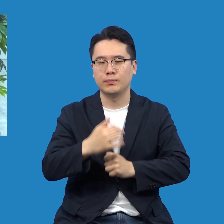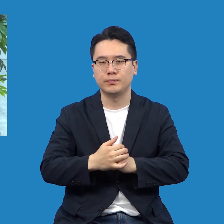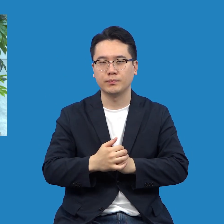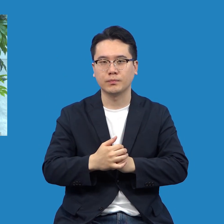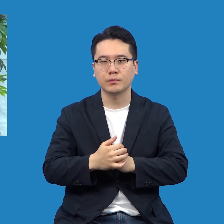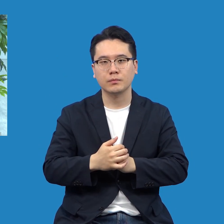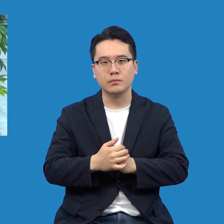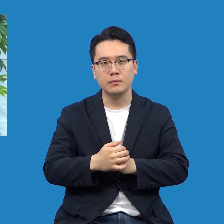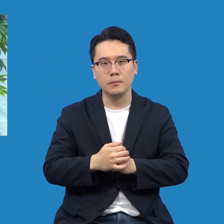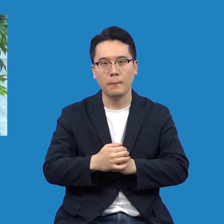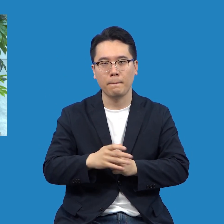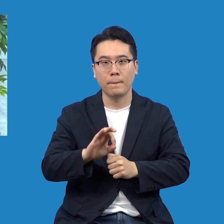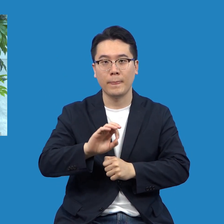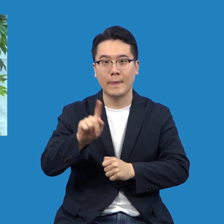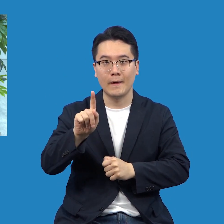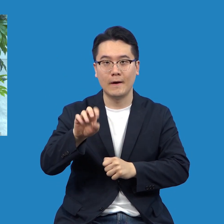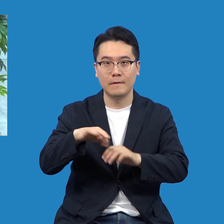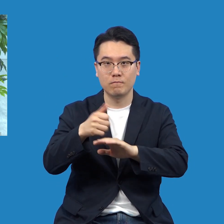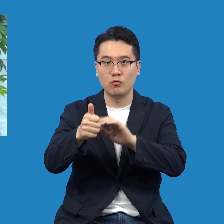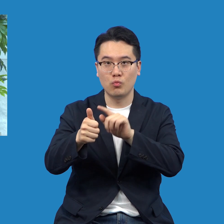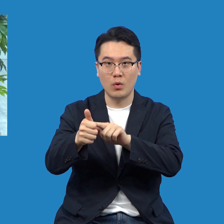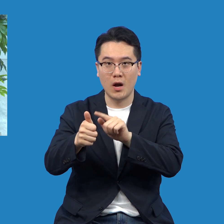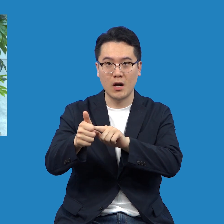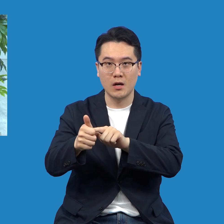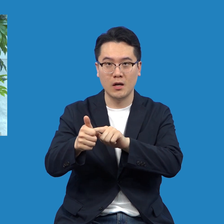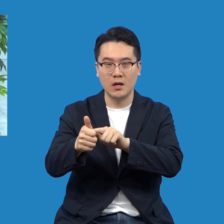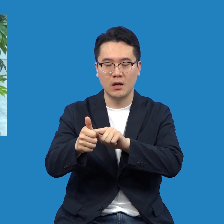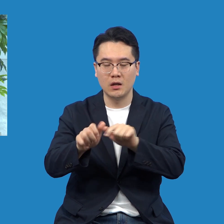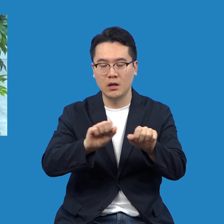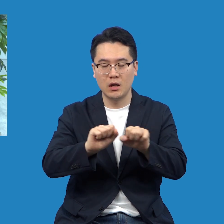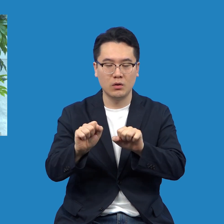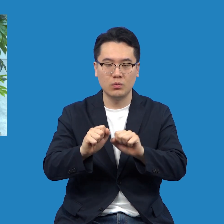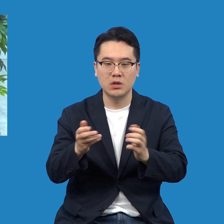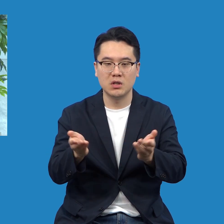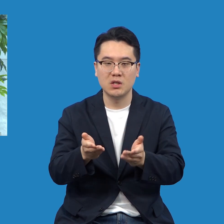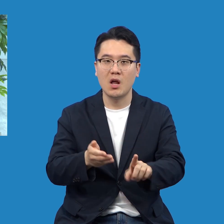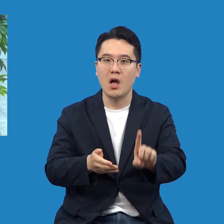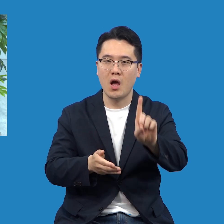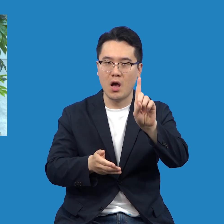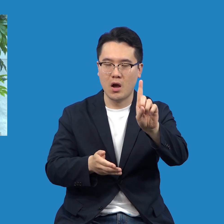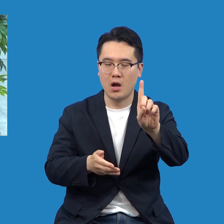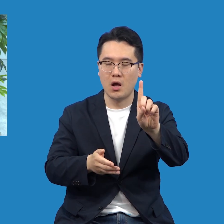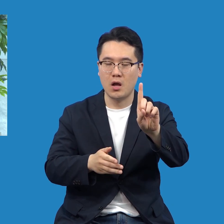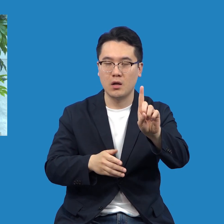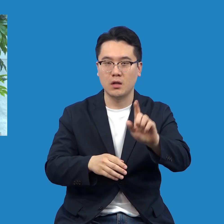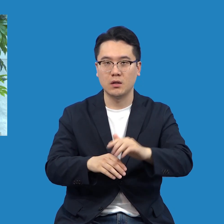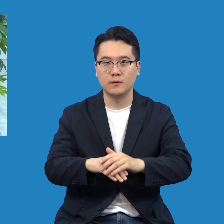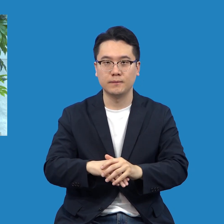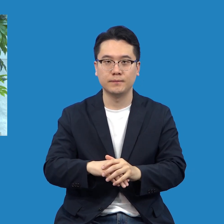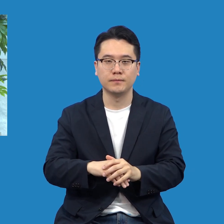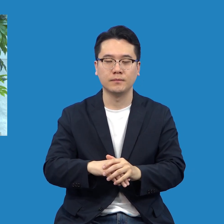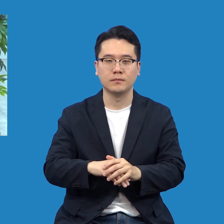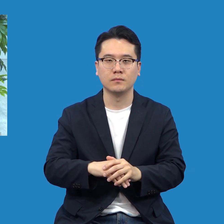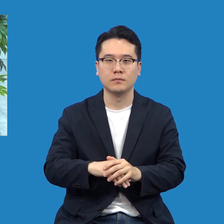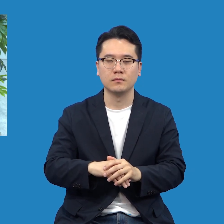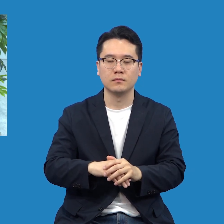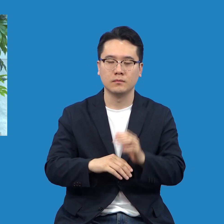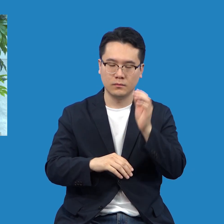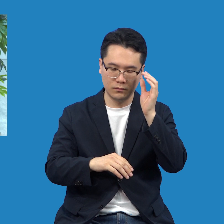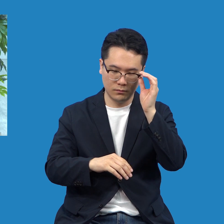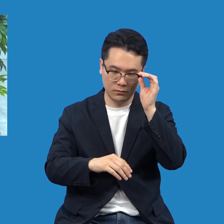했던 일은 오직 한 가지 일이었습니다. 무슨 연유인지 그는